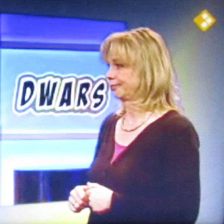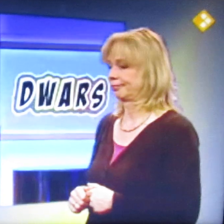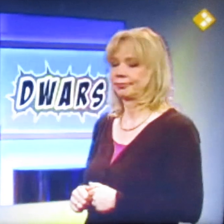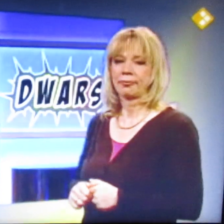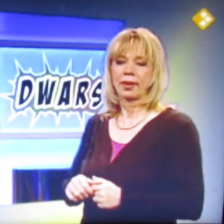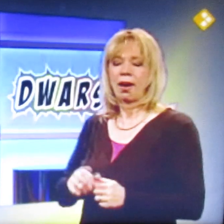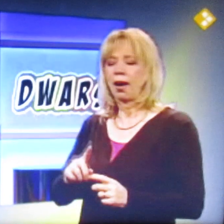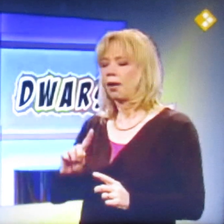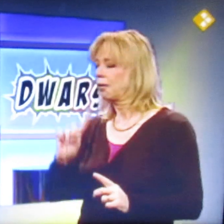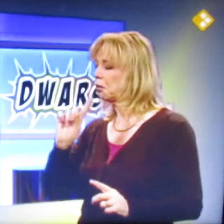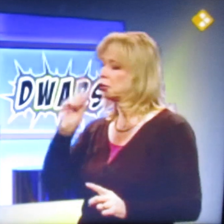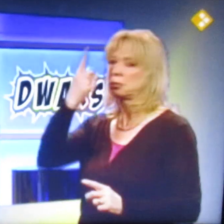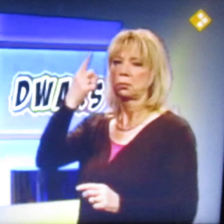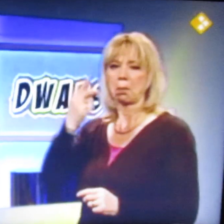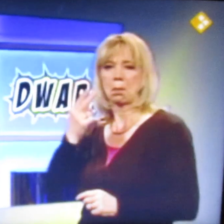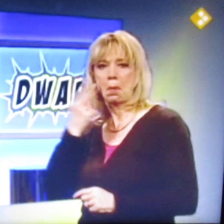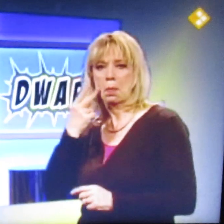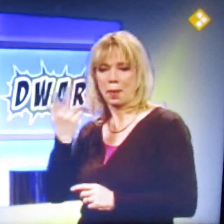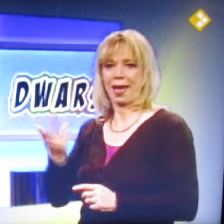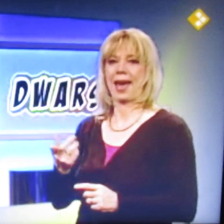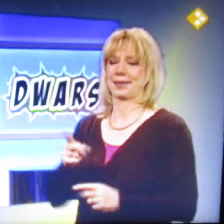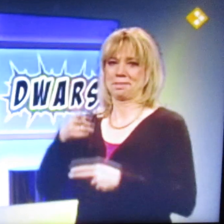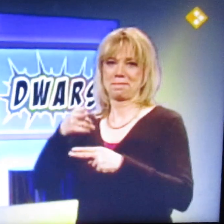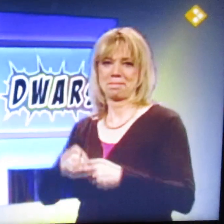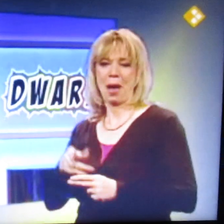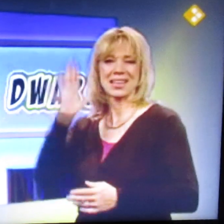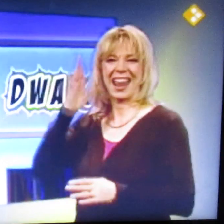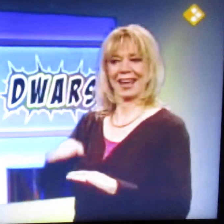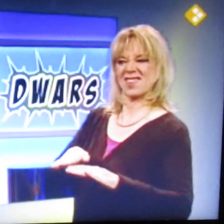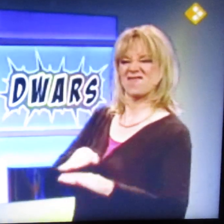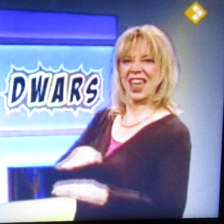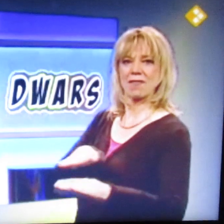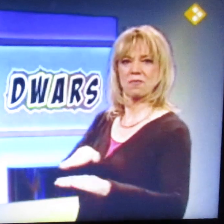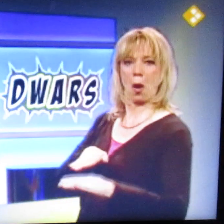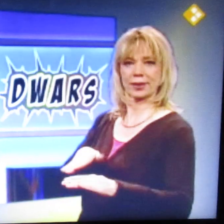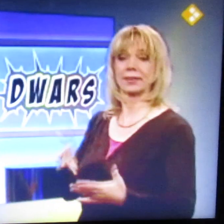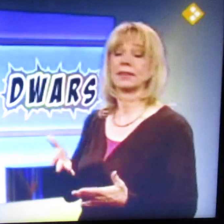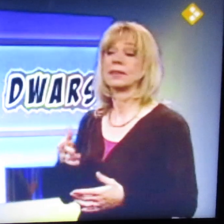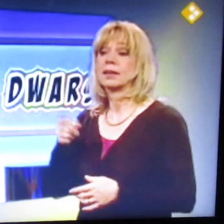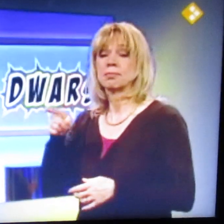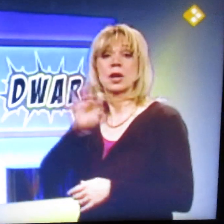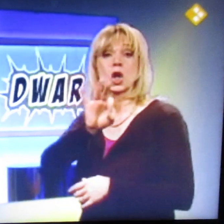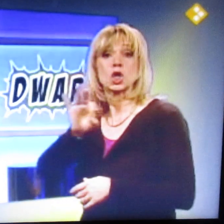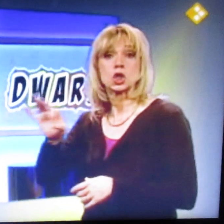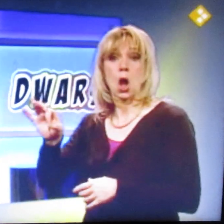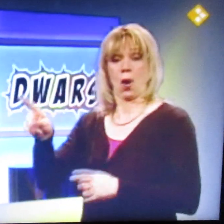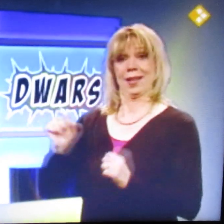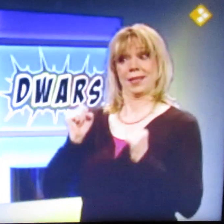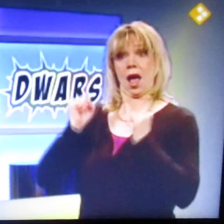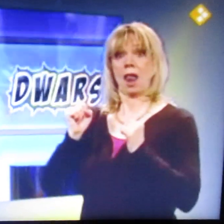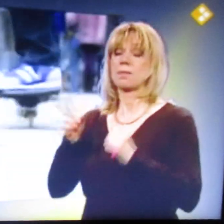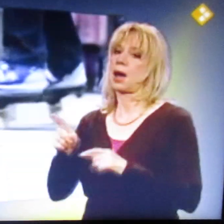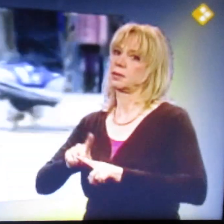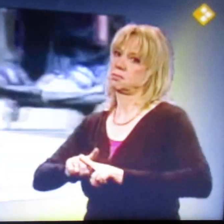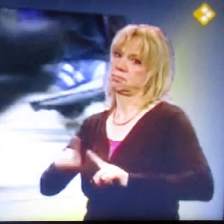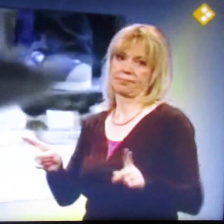Super populair is het. In de pauze lekker waveboard op het schoolplein. Maar op de driemaster in Alkmaar mag het niet meer. En dat zit Sten hartstikke dwars.